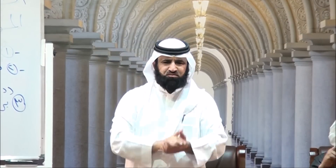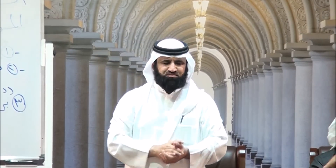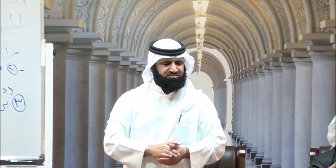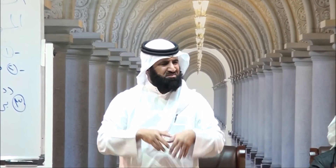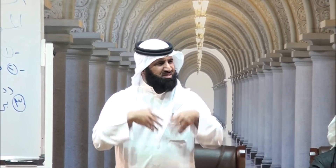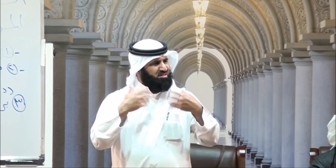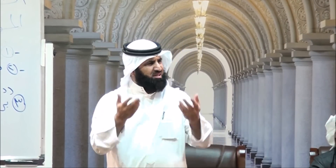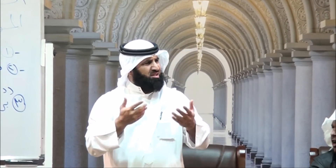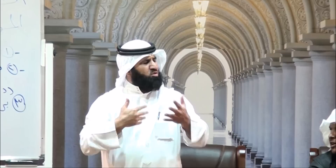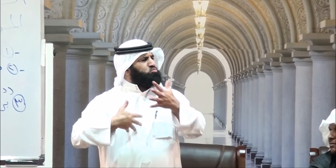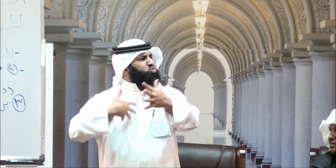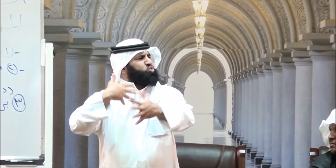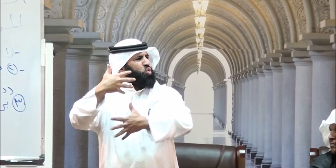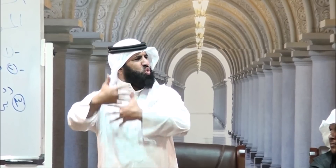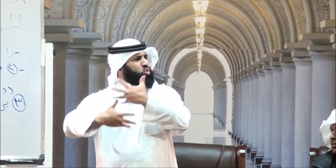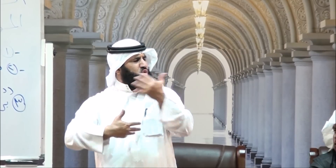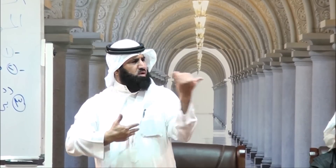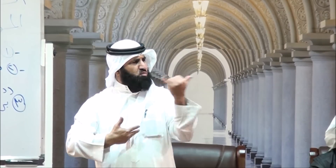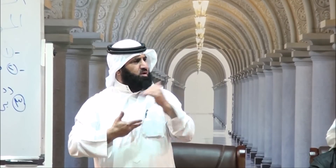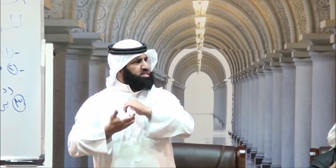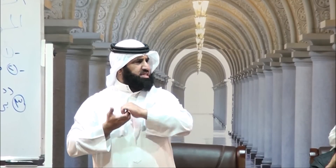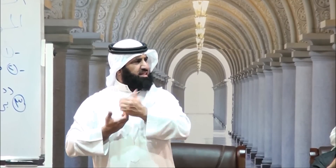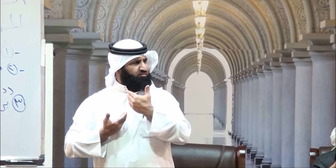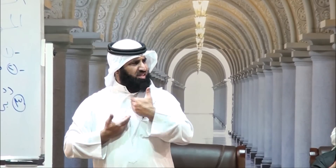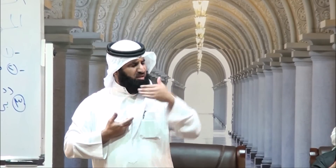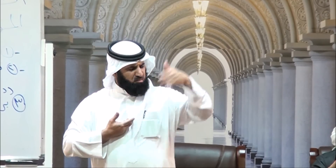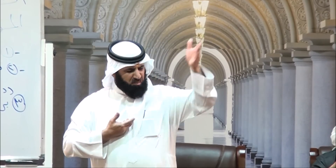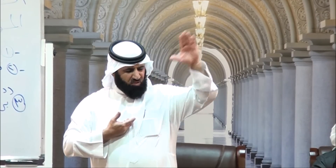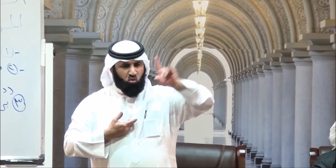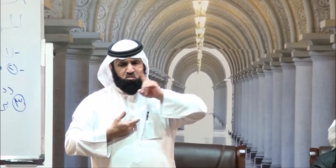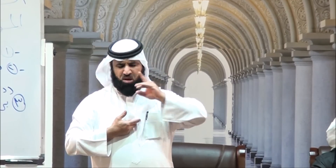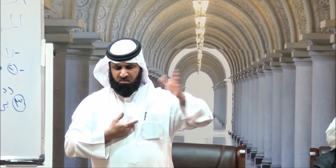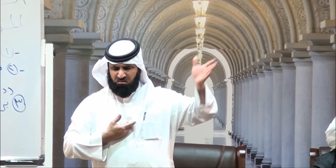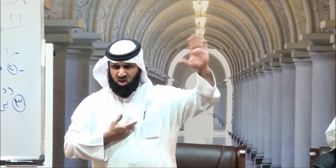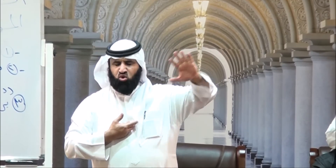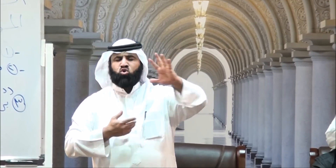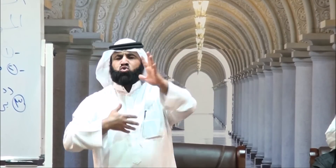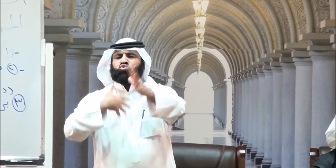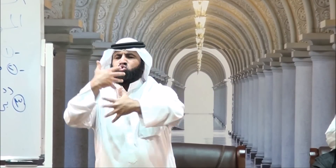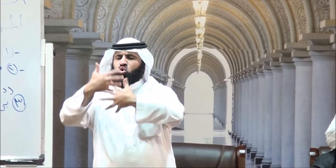أنا مشغول مع أخوياي أنا بروح عندي شغل.